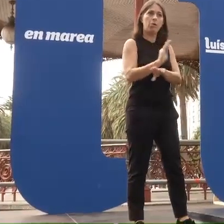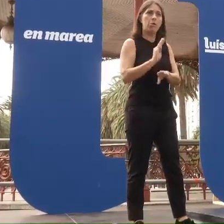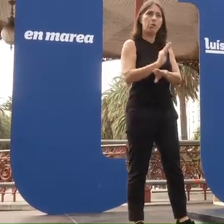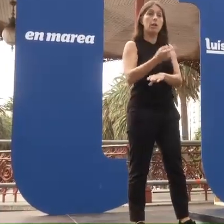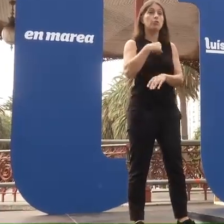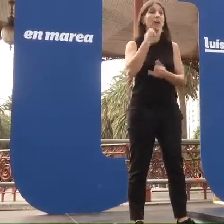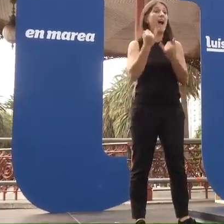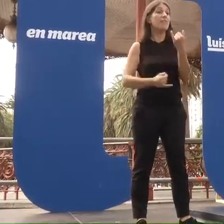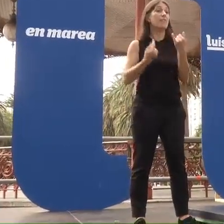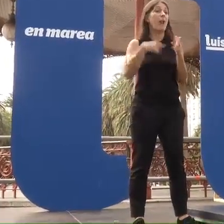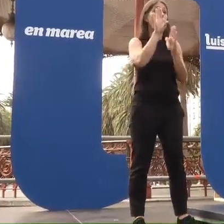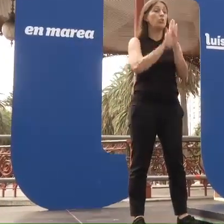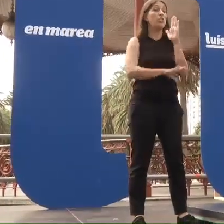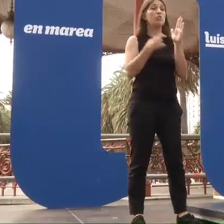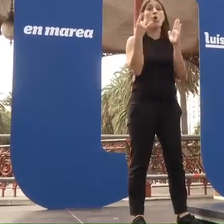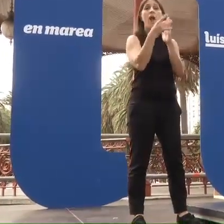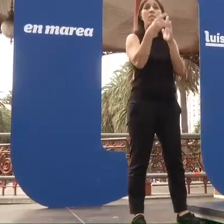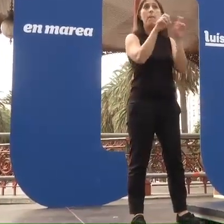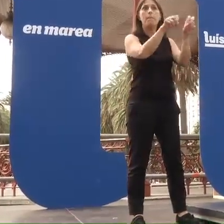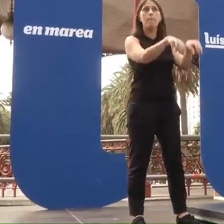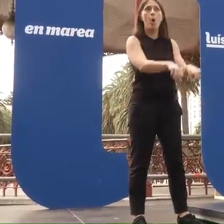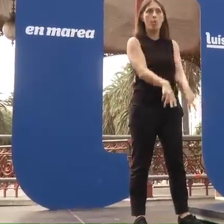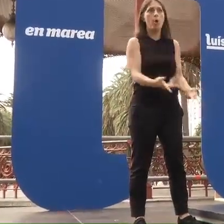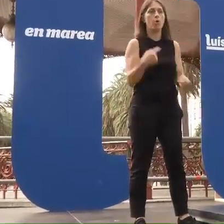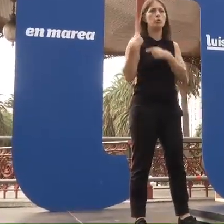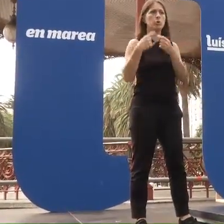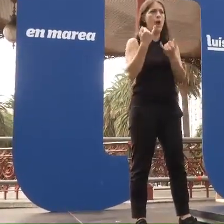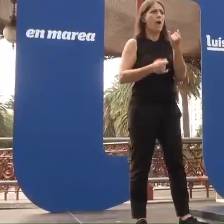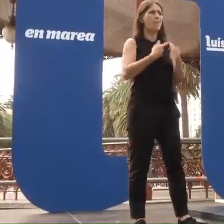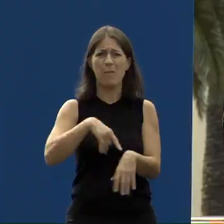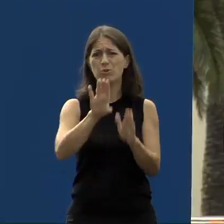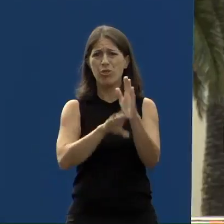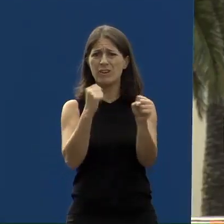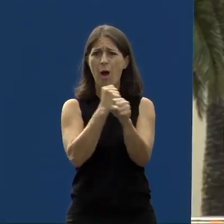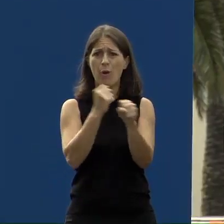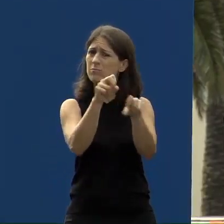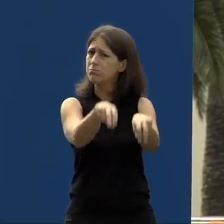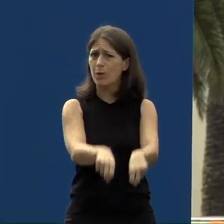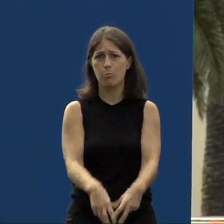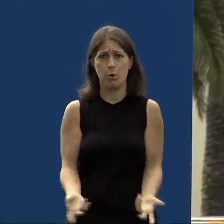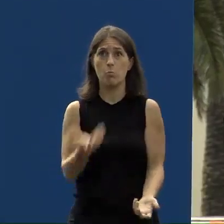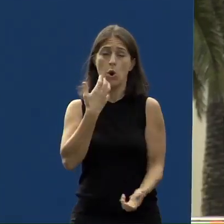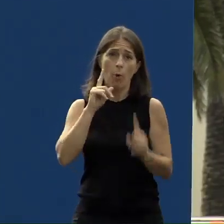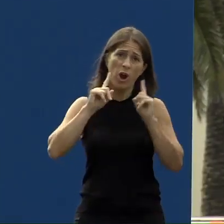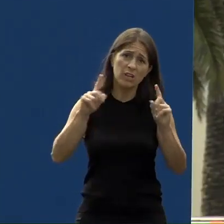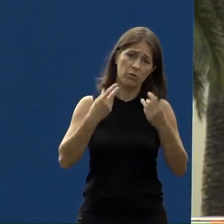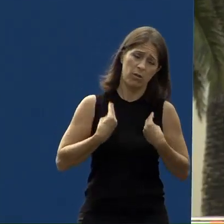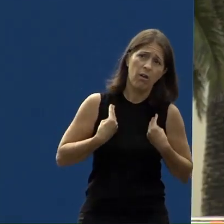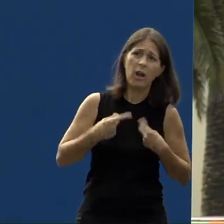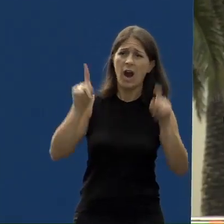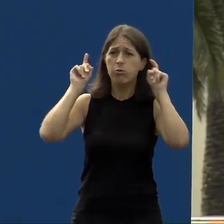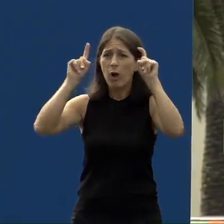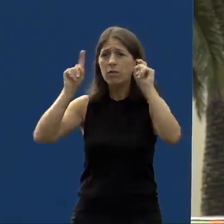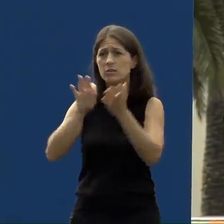que facemos é degradar a calidade do servicio e as condicións laborais das traballadoras e dos traballadores que o prestan na sanidade, na educación,